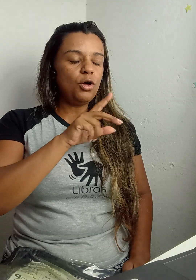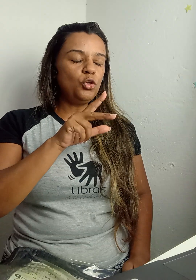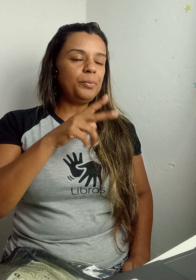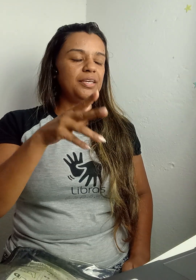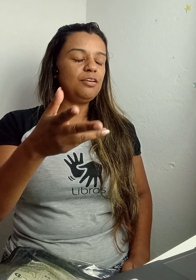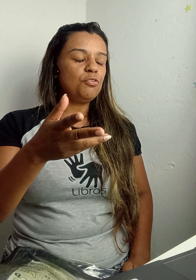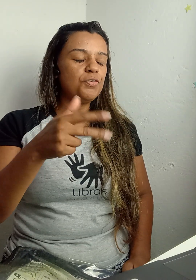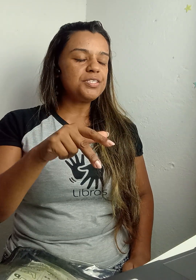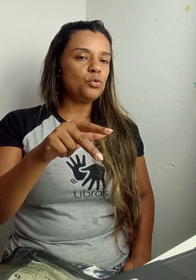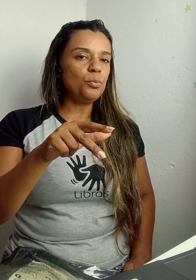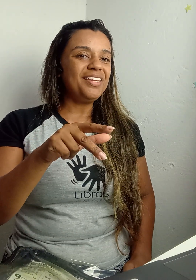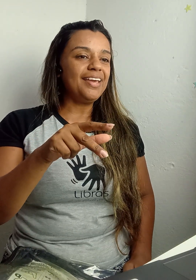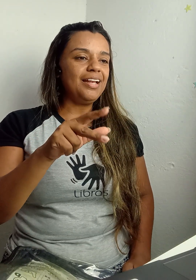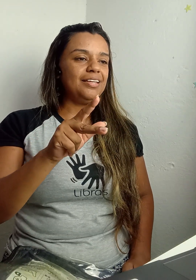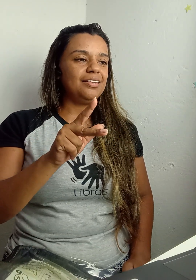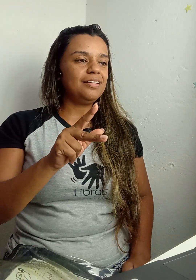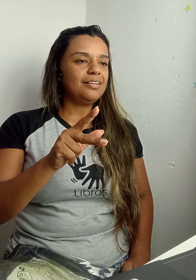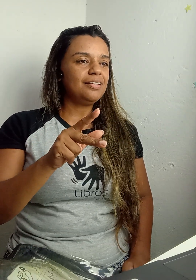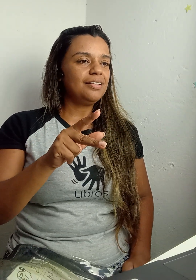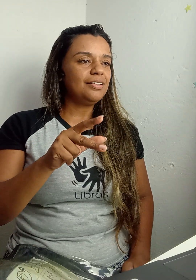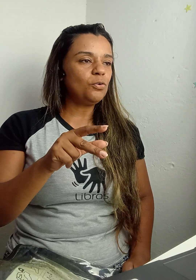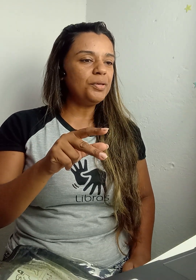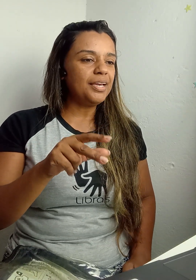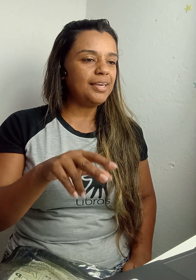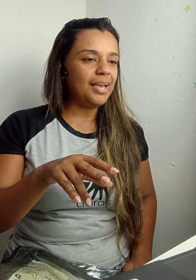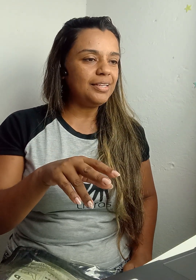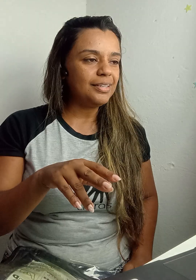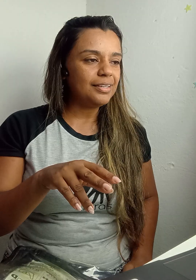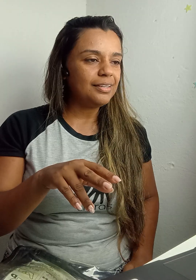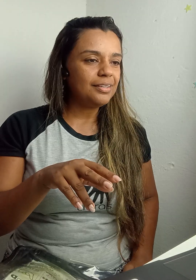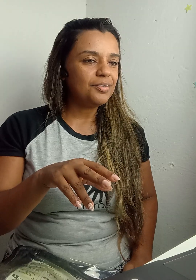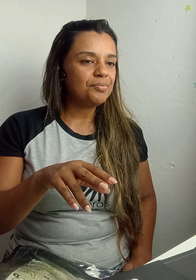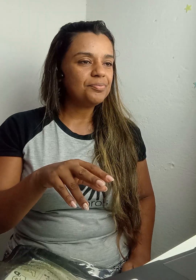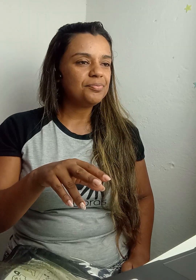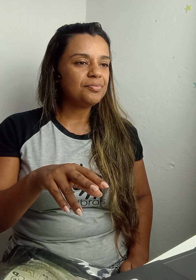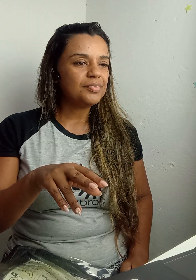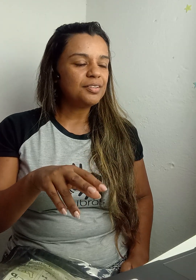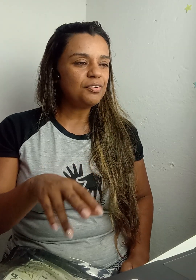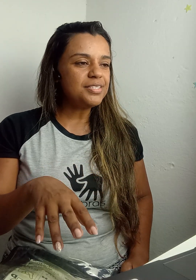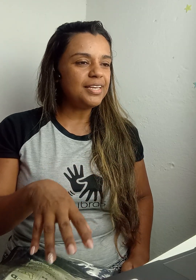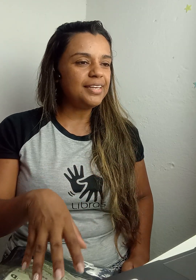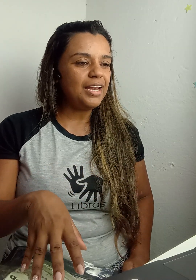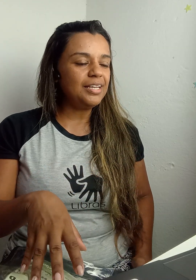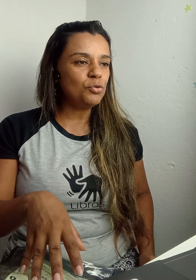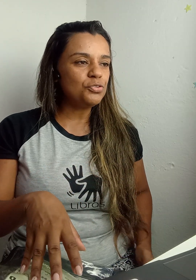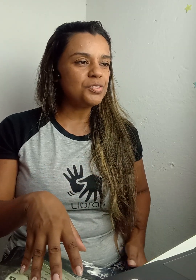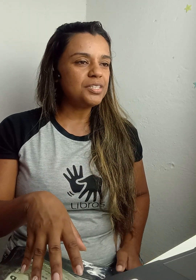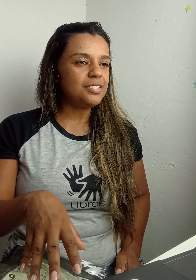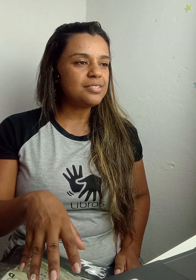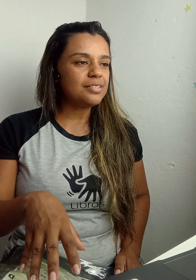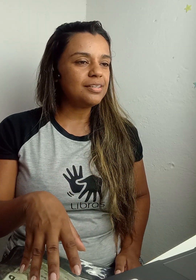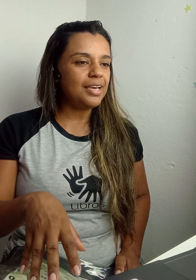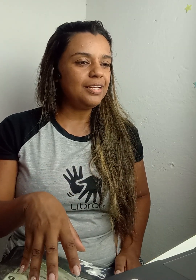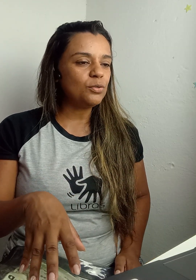Qual o nome aqui? Vamos fazer um nome Kelly. Como que é Kelly? Faz aí, Kelly, na mão de vocês. Kelly, com